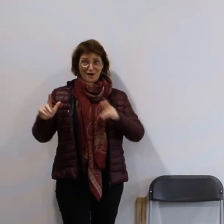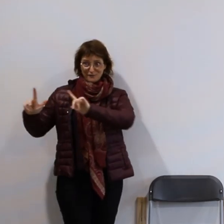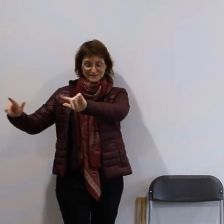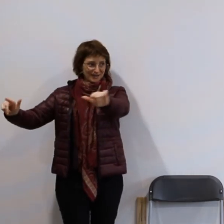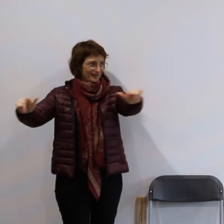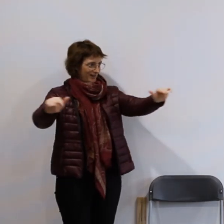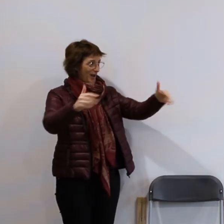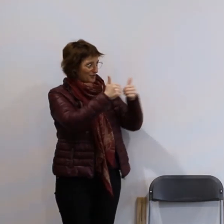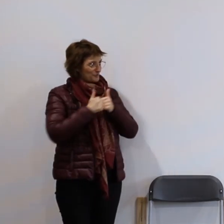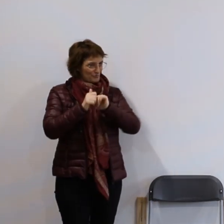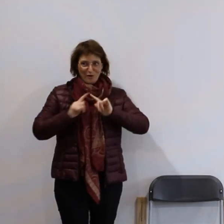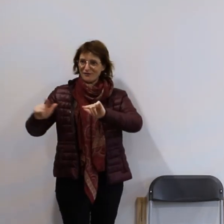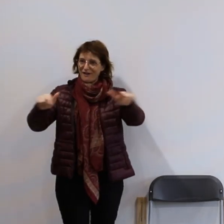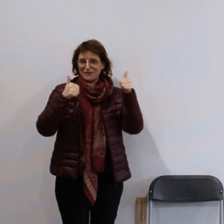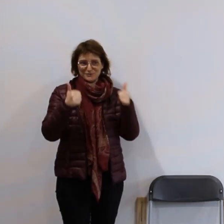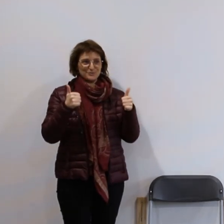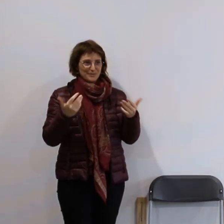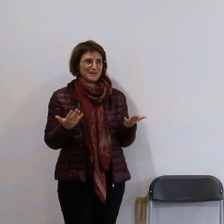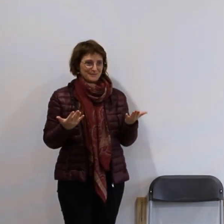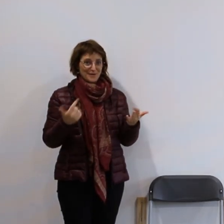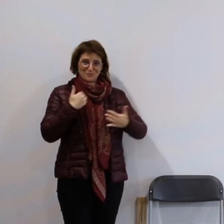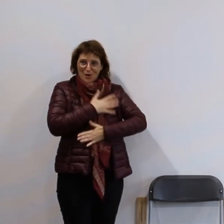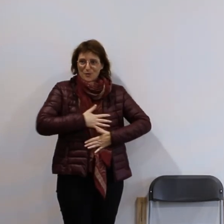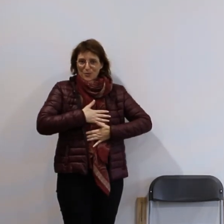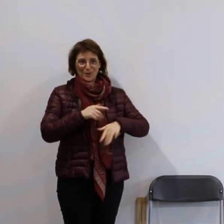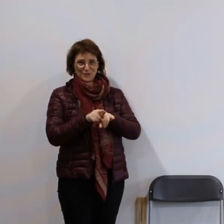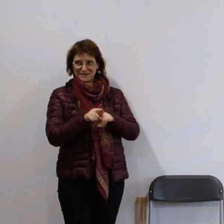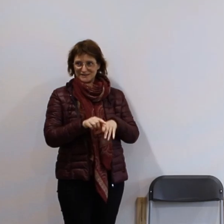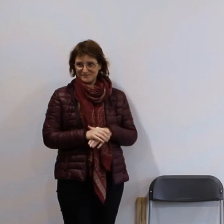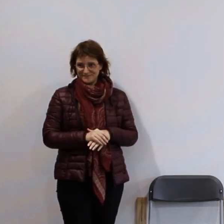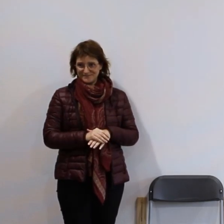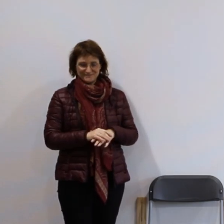là, on est tous là, c'est super. Moi, je suis très content.